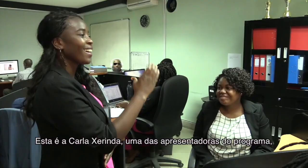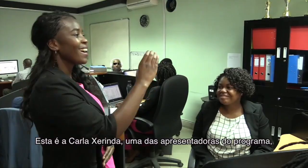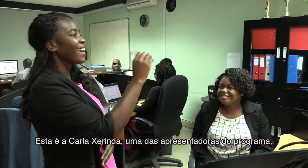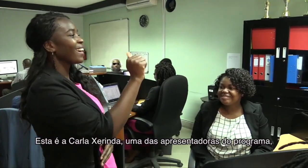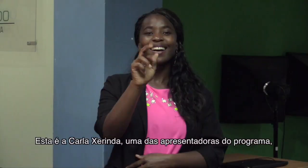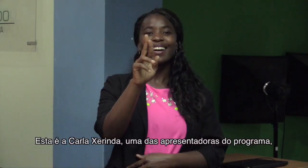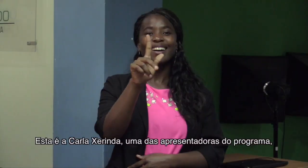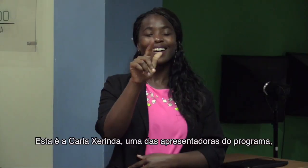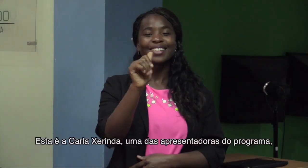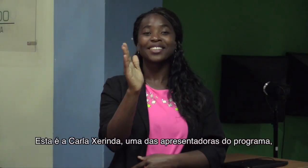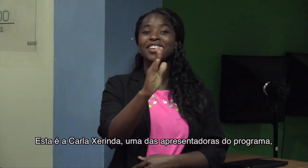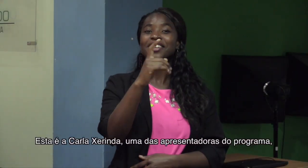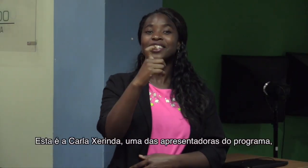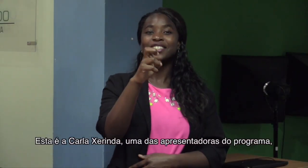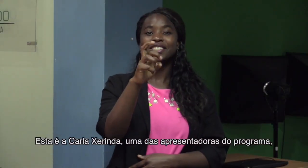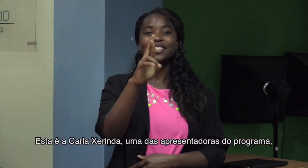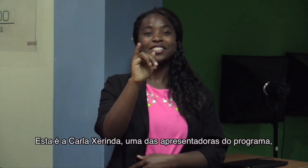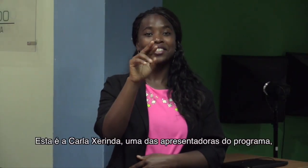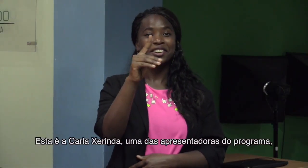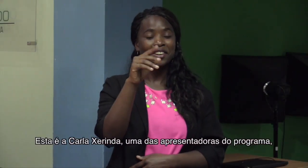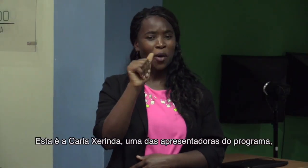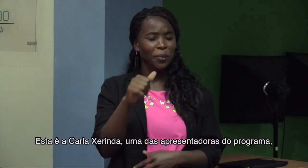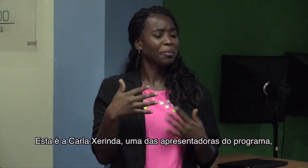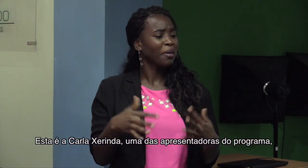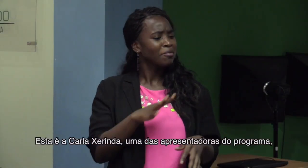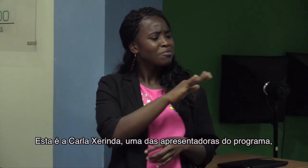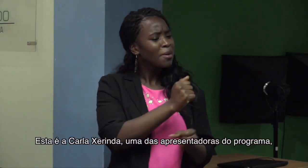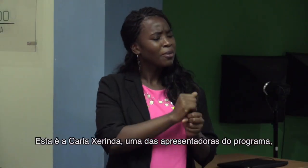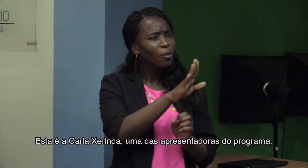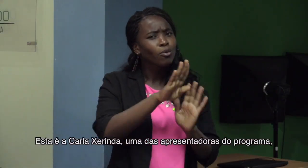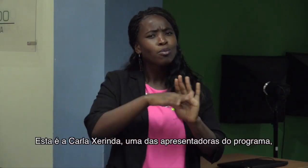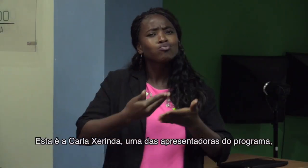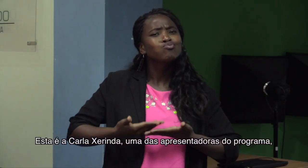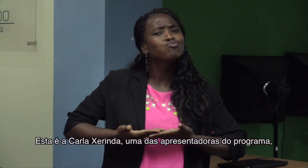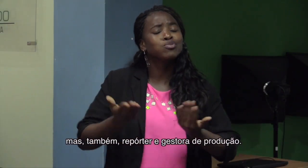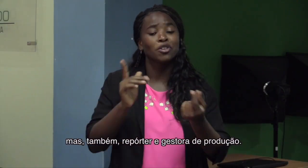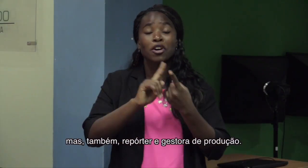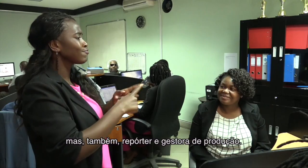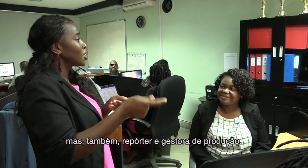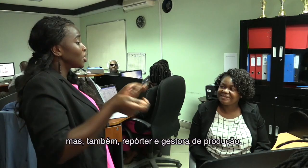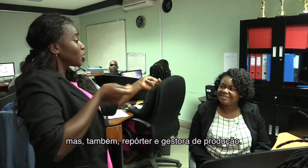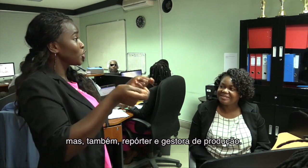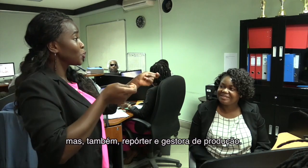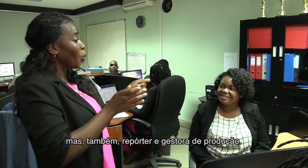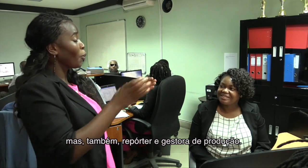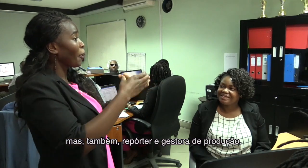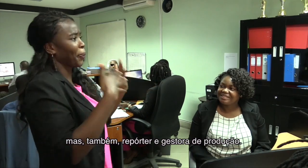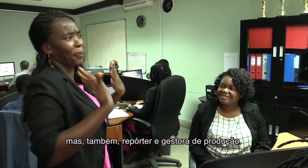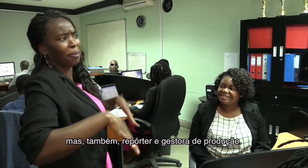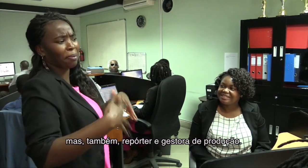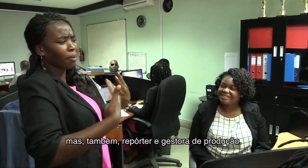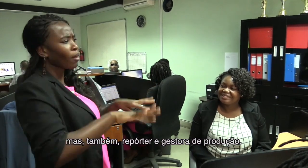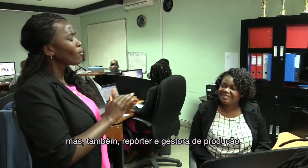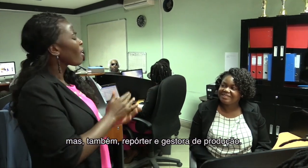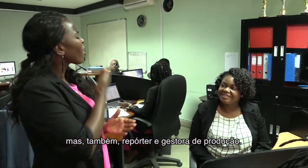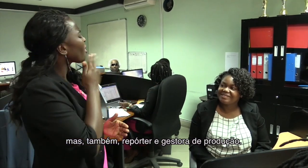Esta é a Carla Xerinda, uma das apresentadoras do programa, mas também repórter e gestora de produção.